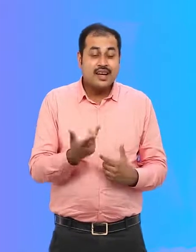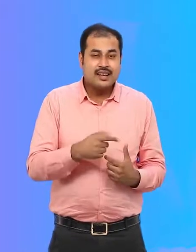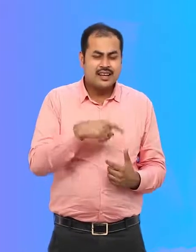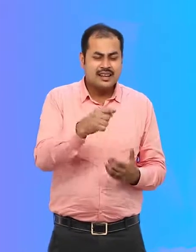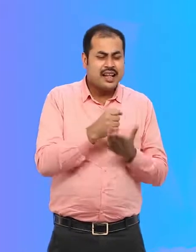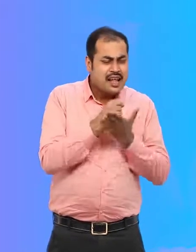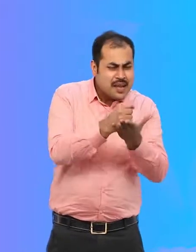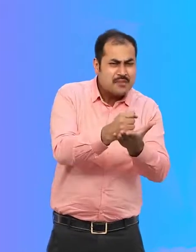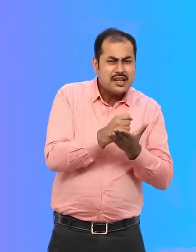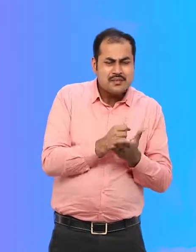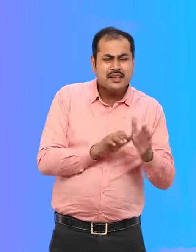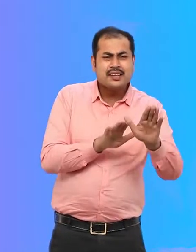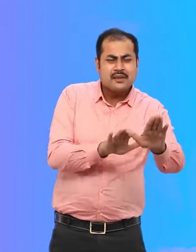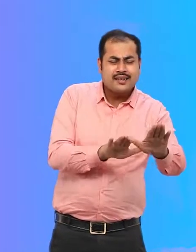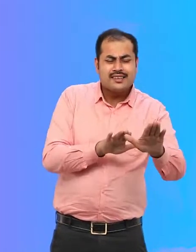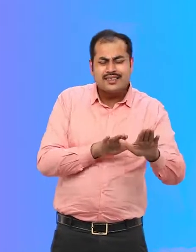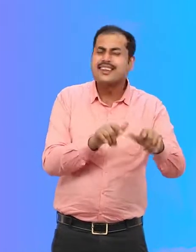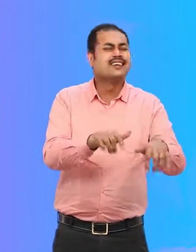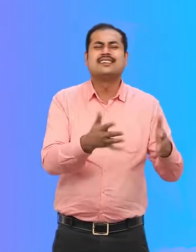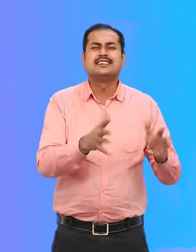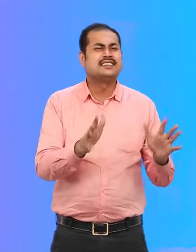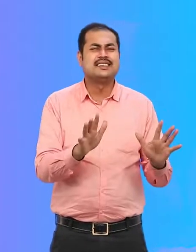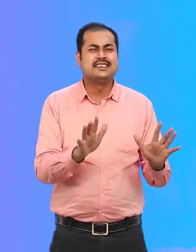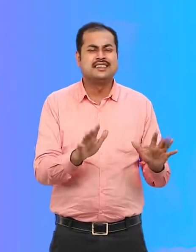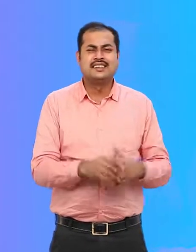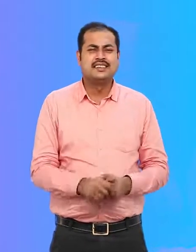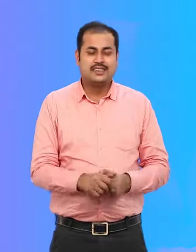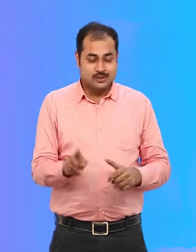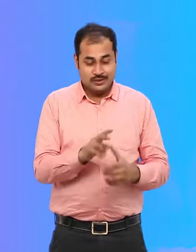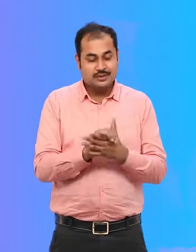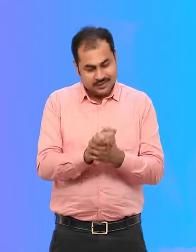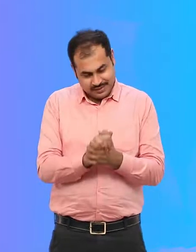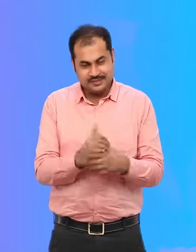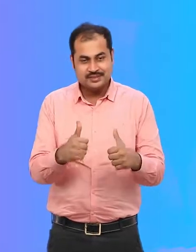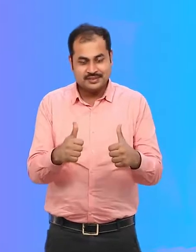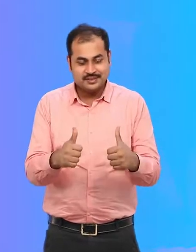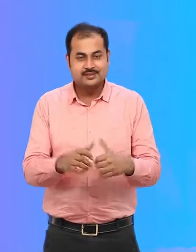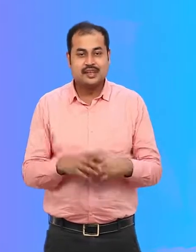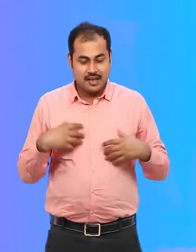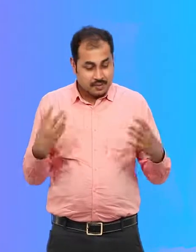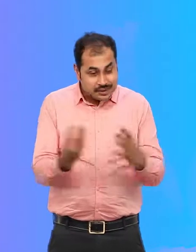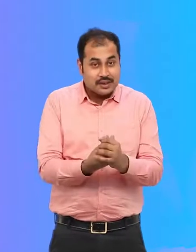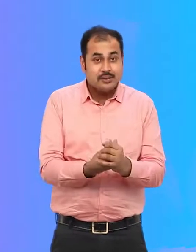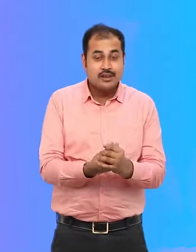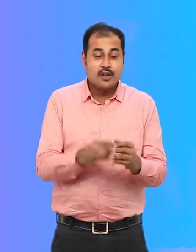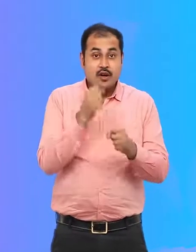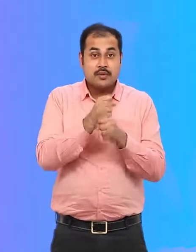क्योंकि तुम्हारे दोस्त जरूरत पर निर्भर नहीं है और अब तो तुम दोनों को मिलकर सबको